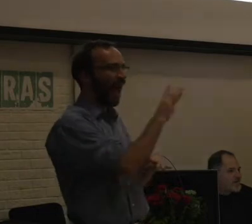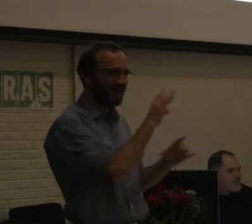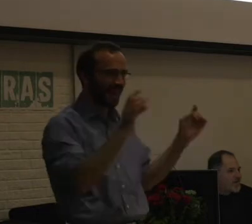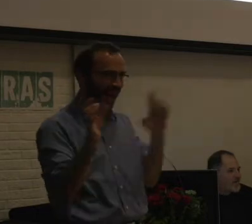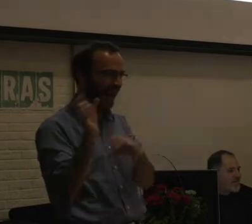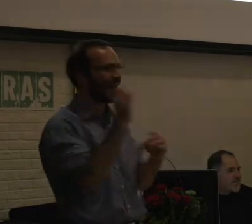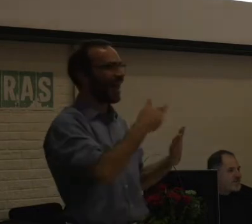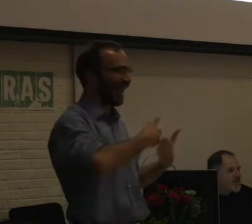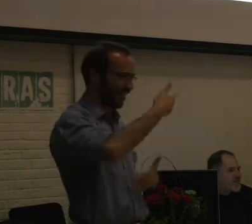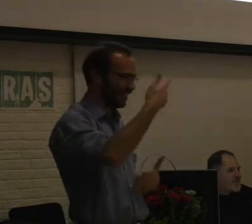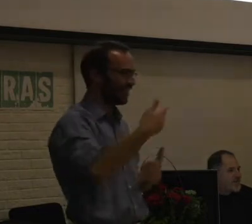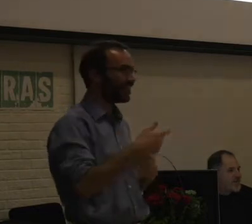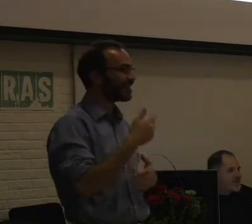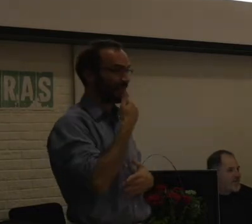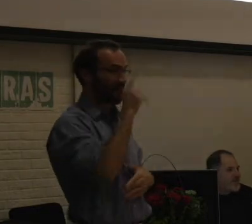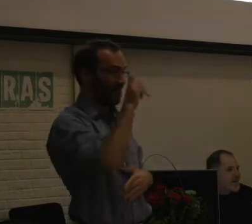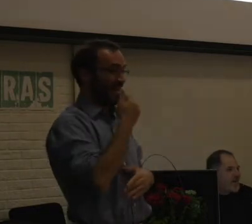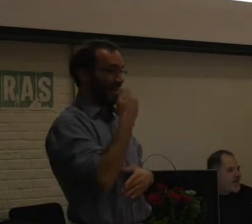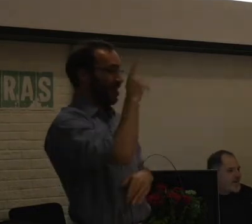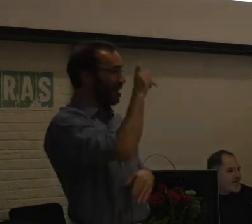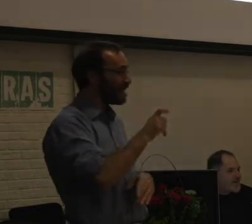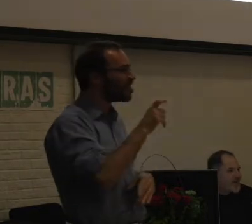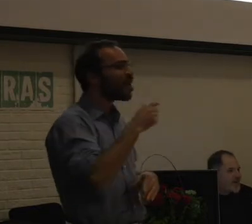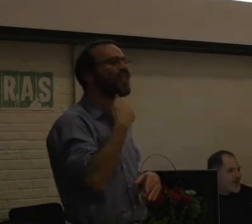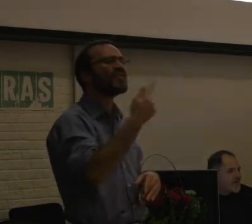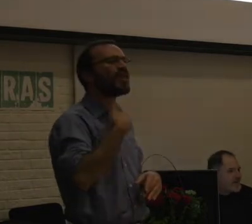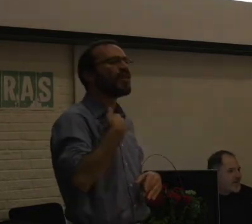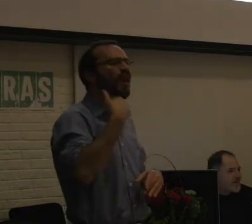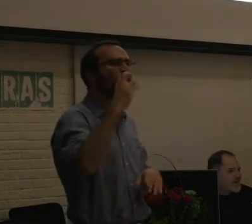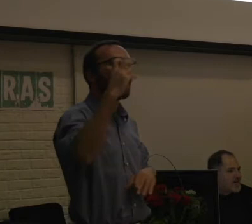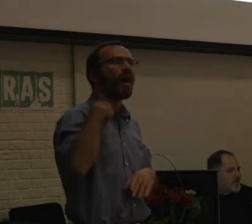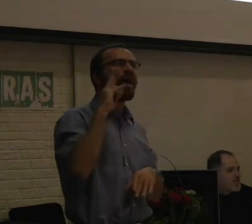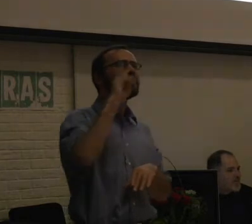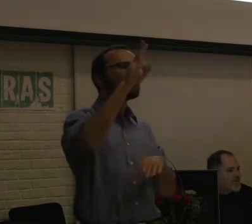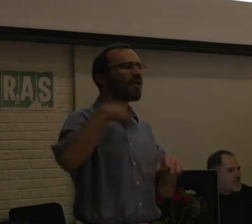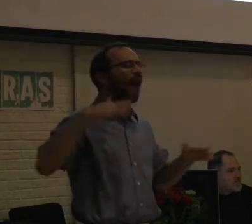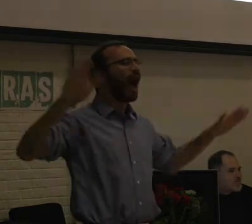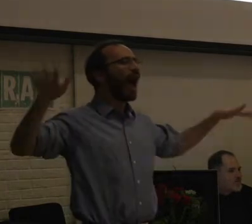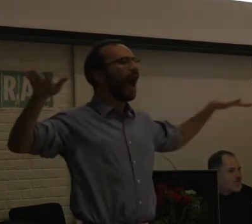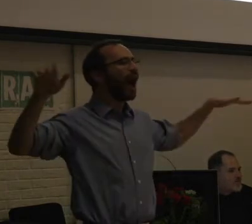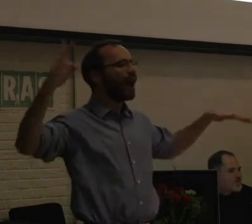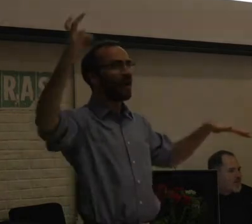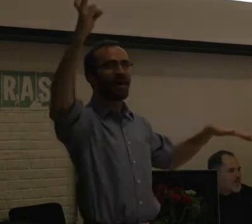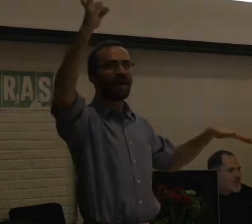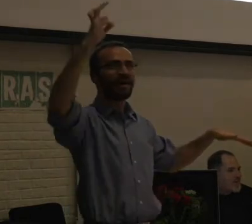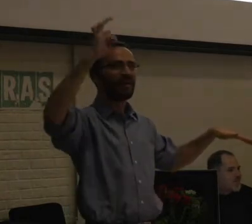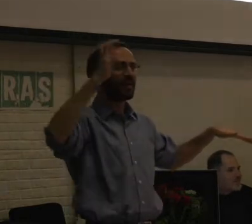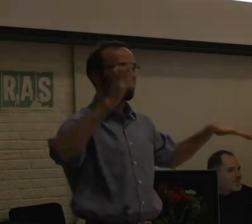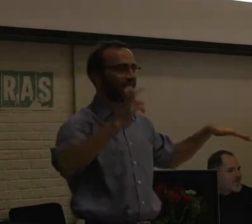persona se le apareció el arcángel San Rafael. Pero lo más curioso de todo es que los mensajes